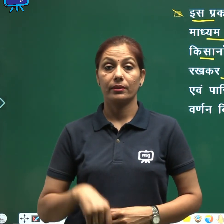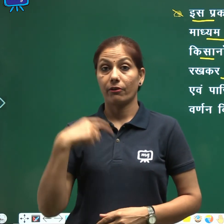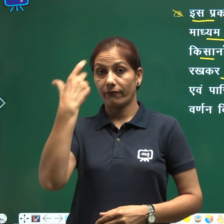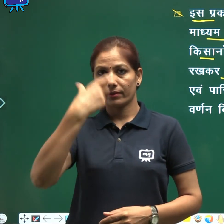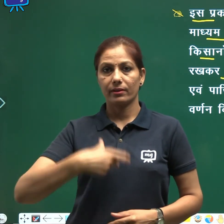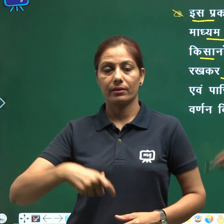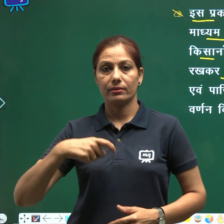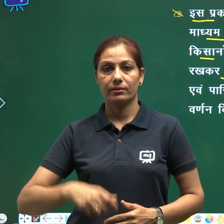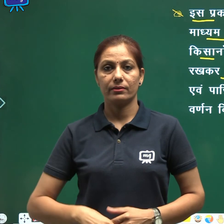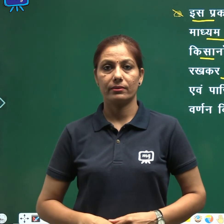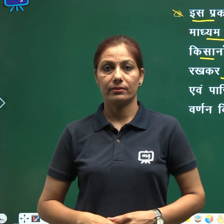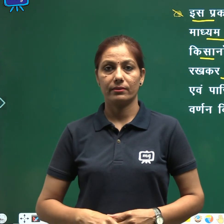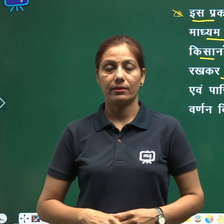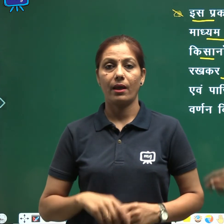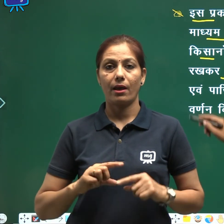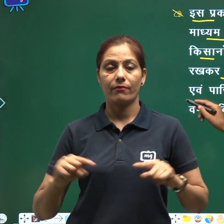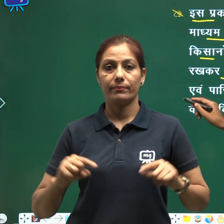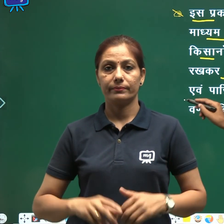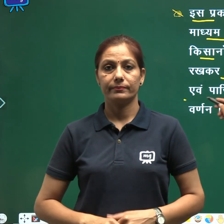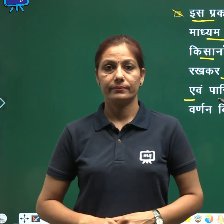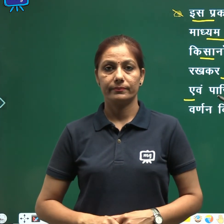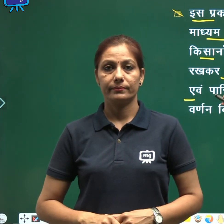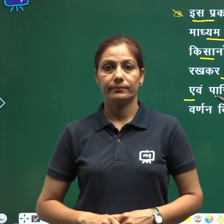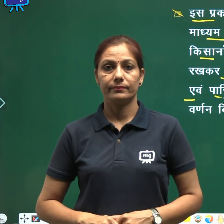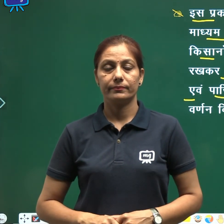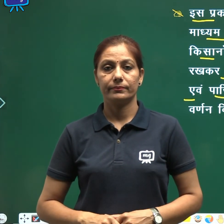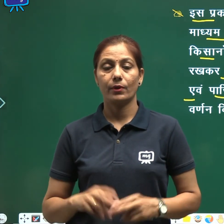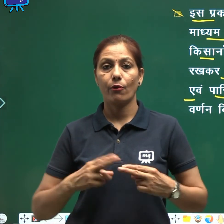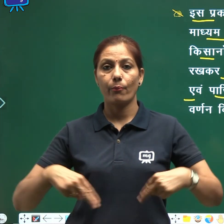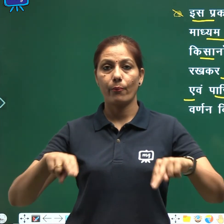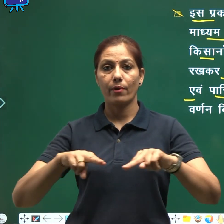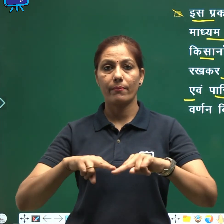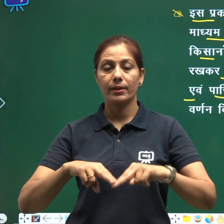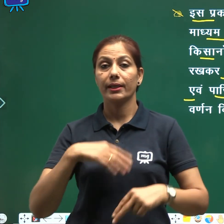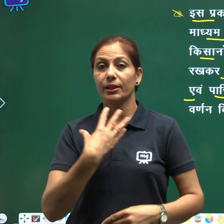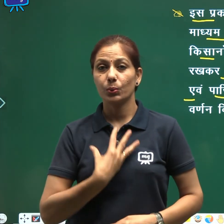व्यक्तिगत एवं पारिवारिक दुखों का